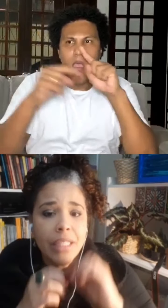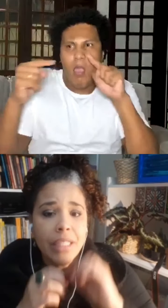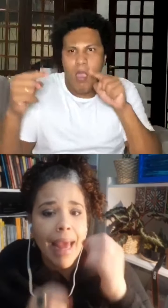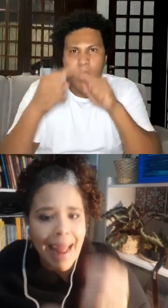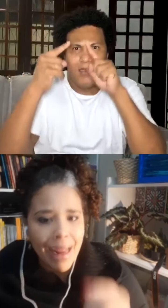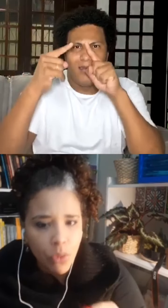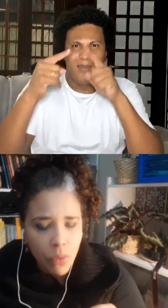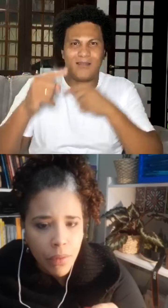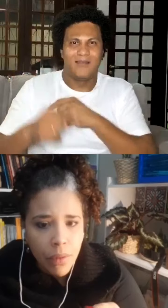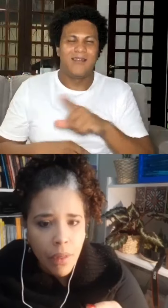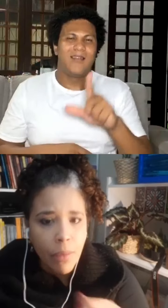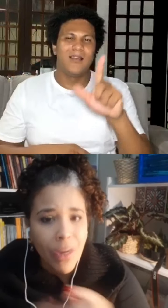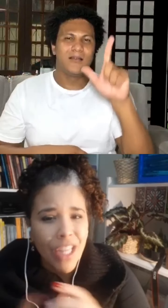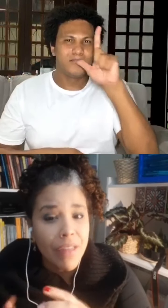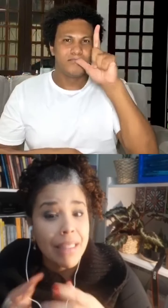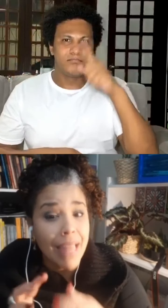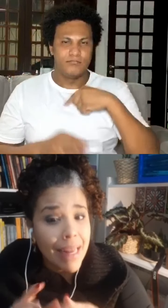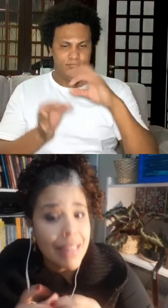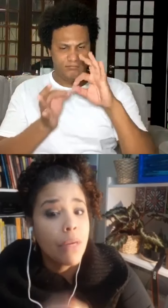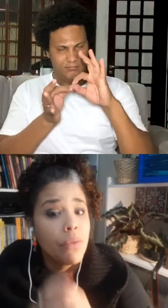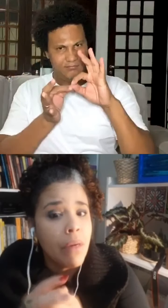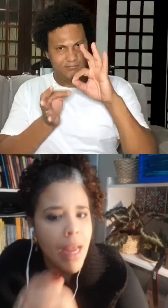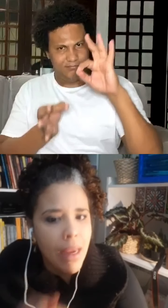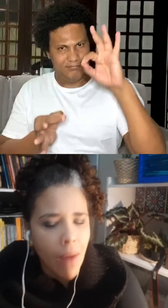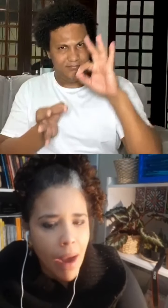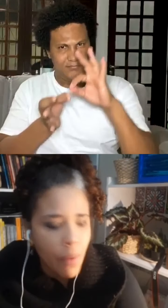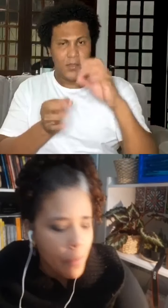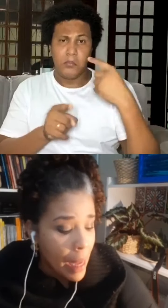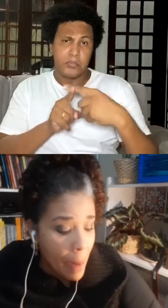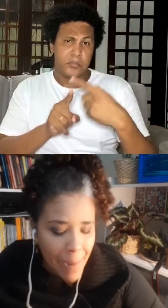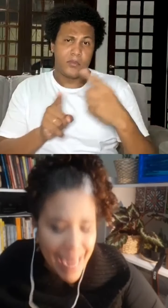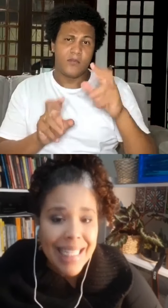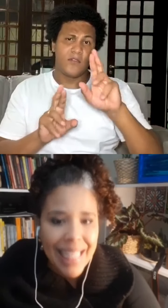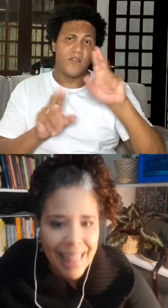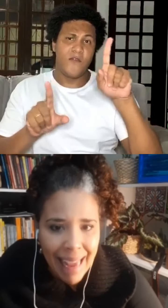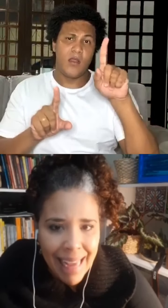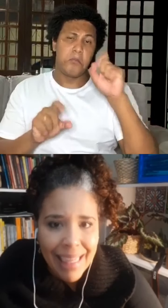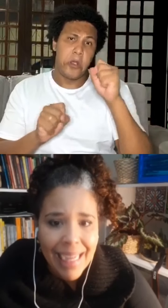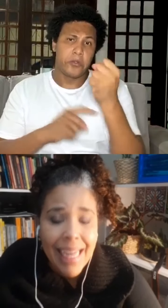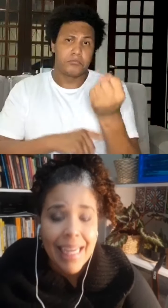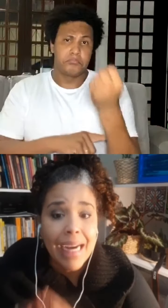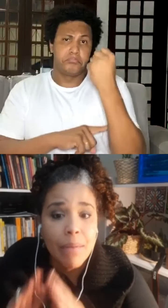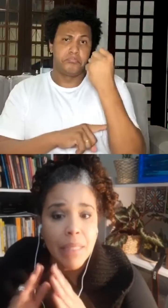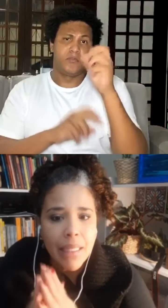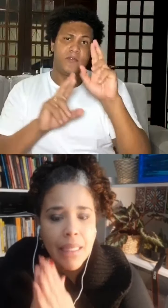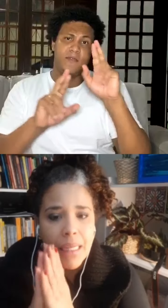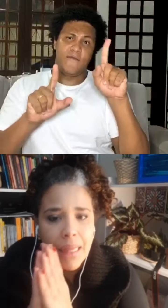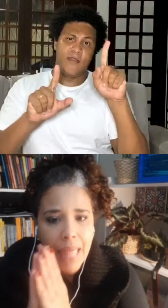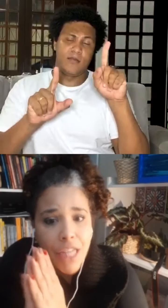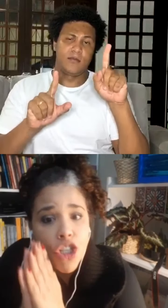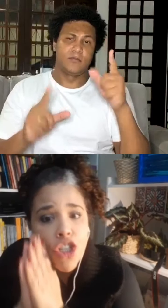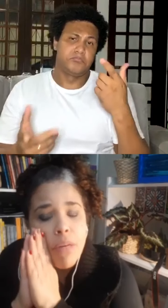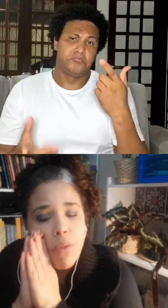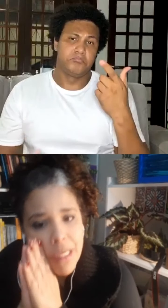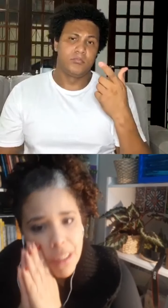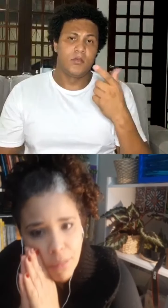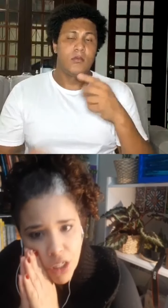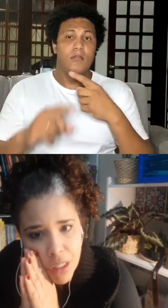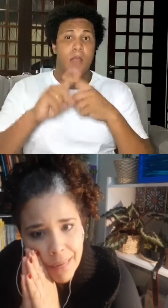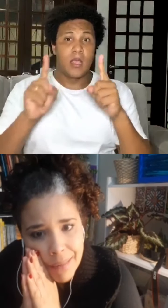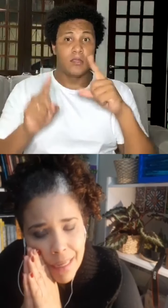pênis ereto, porque às vezes a ereção não é igual, mas entenda que a camisinha que tem distribuída